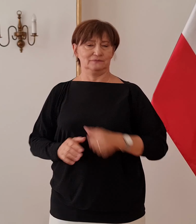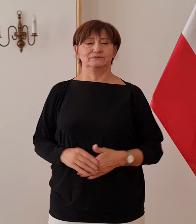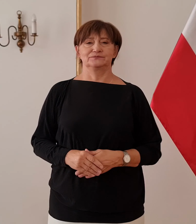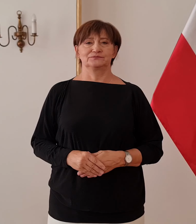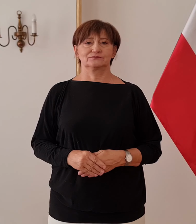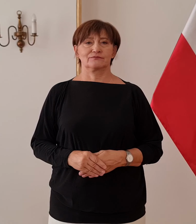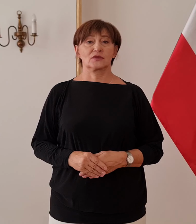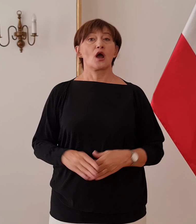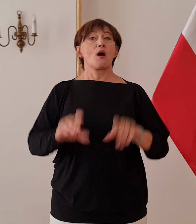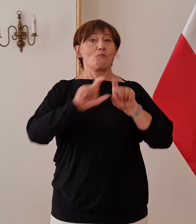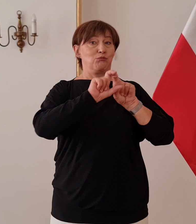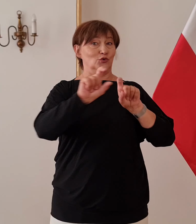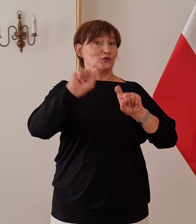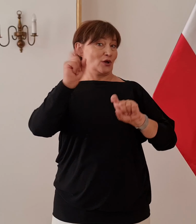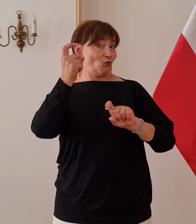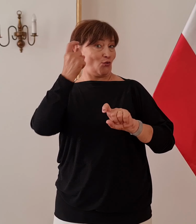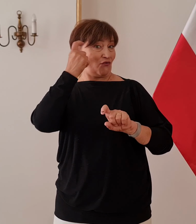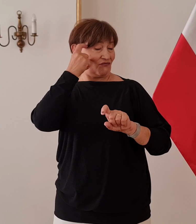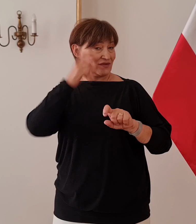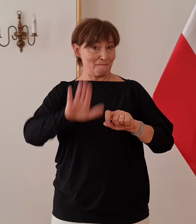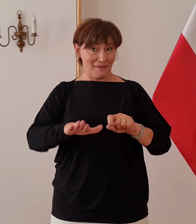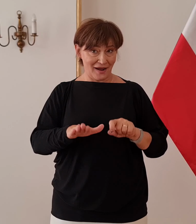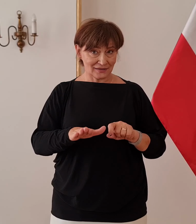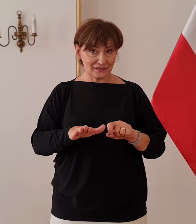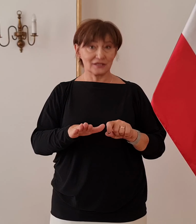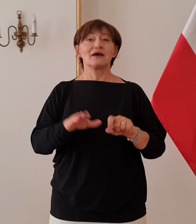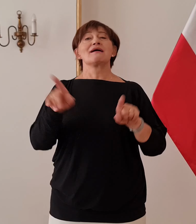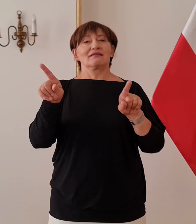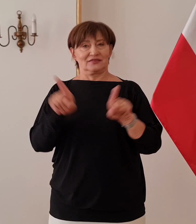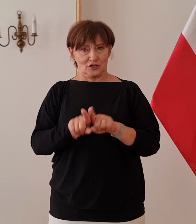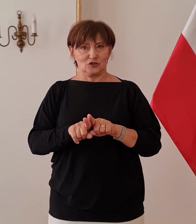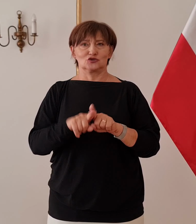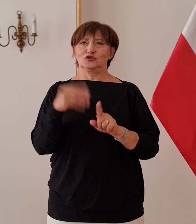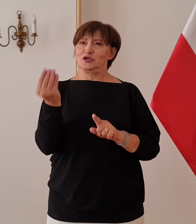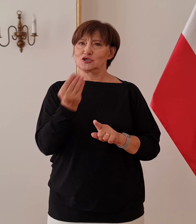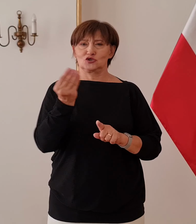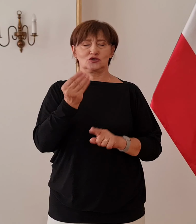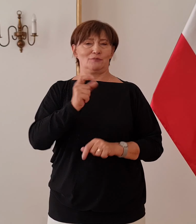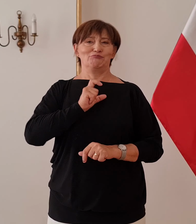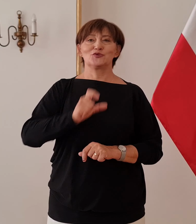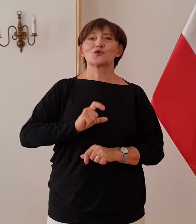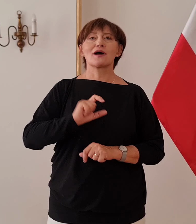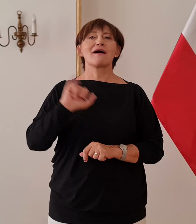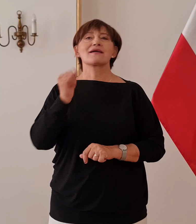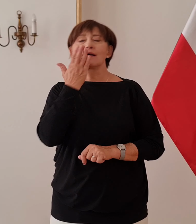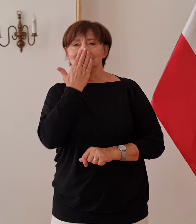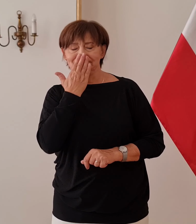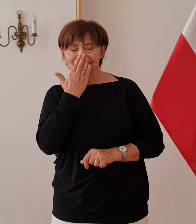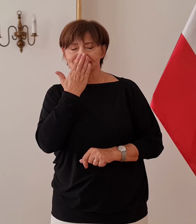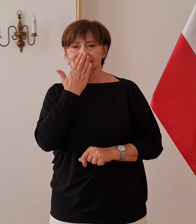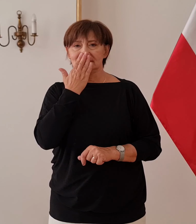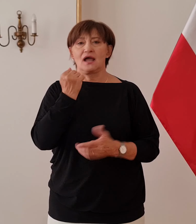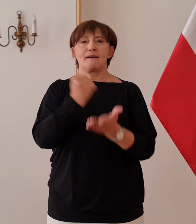budynku głównym znajduje się również Powiatowy Inspektorat Nadzoru